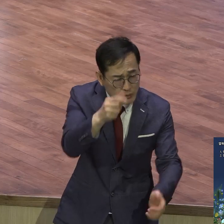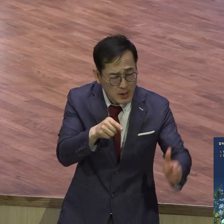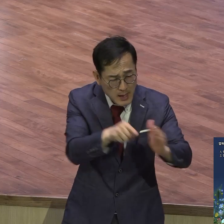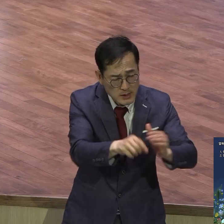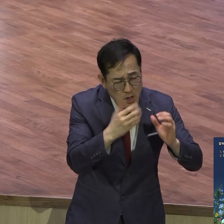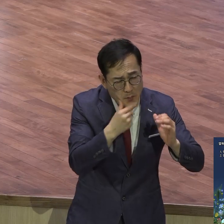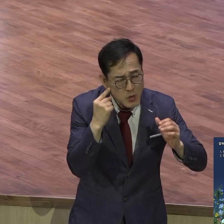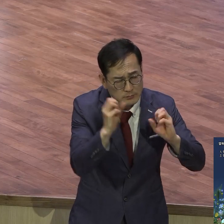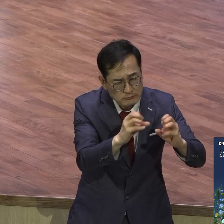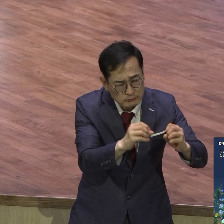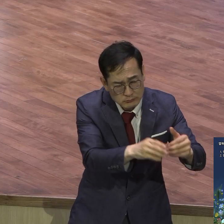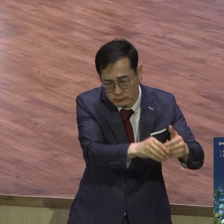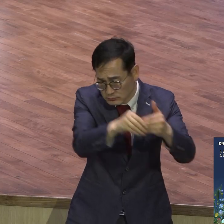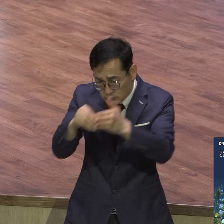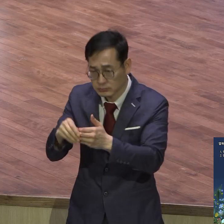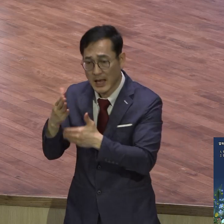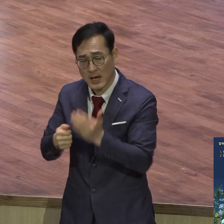기뻐하시겠어요